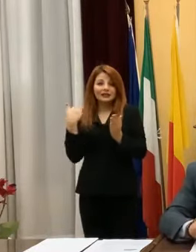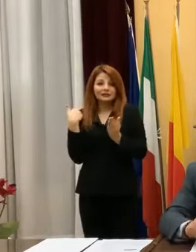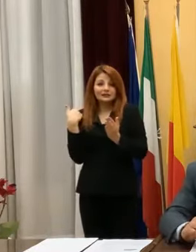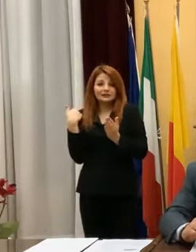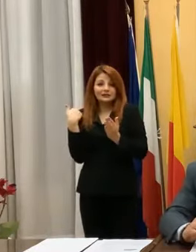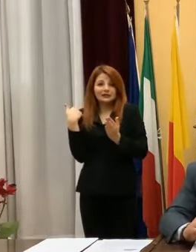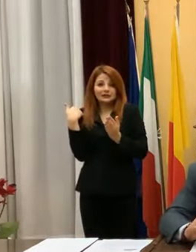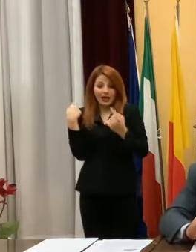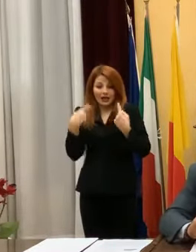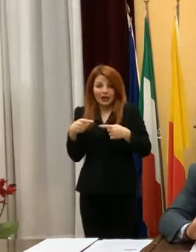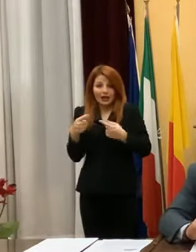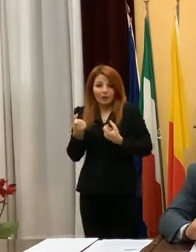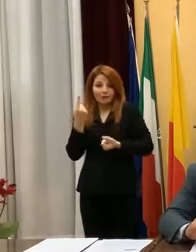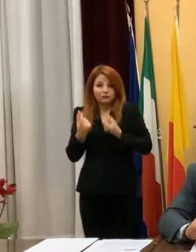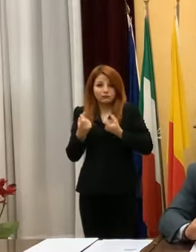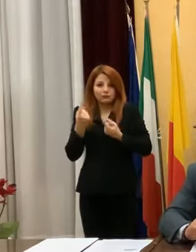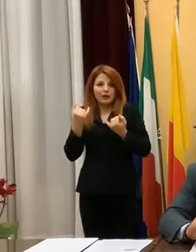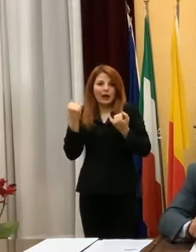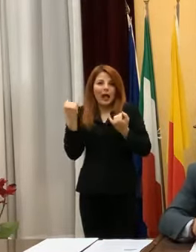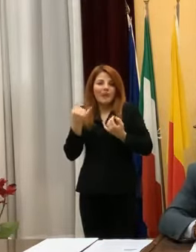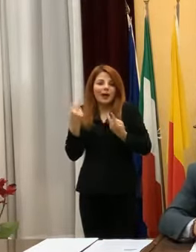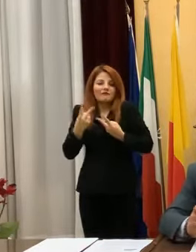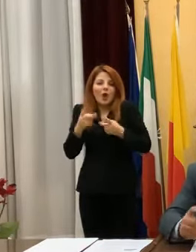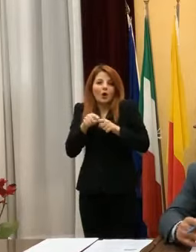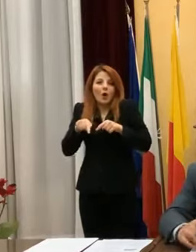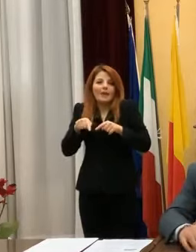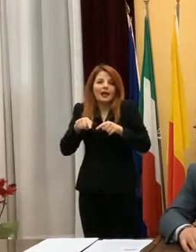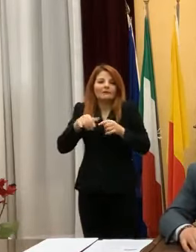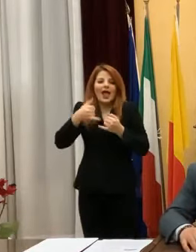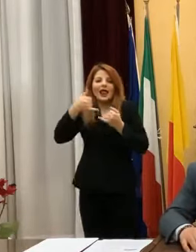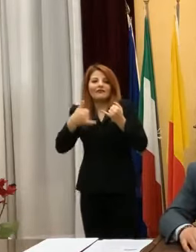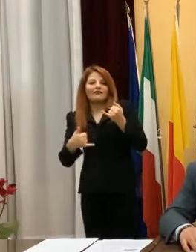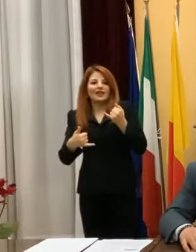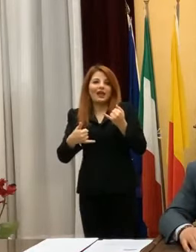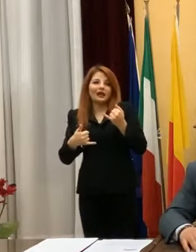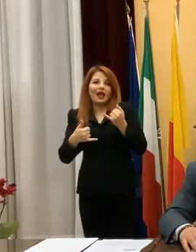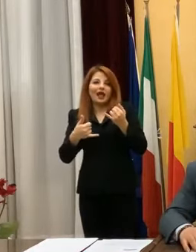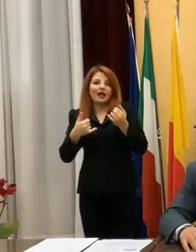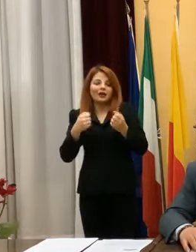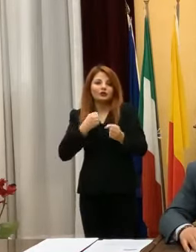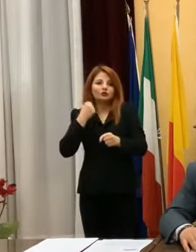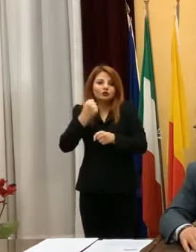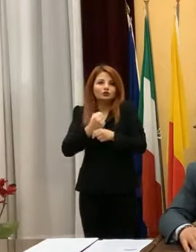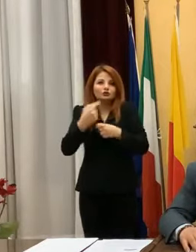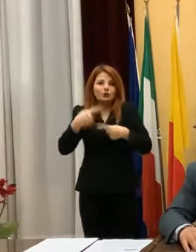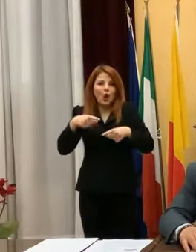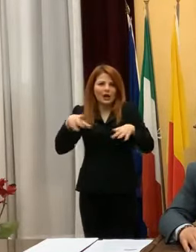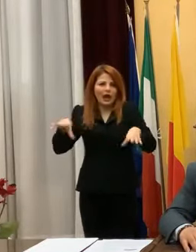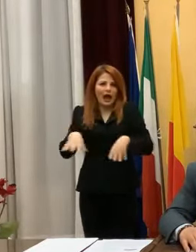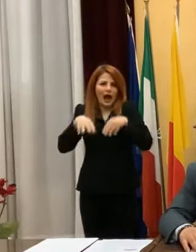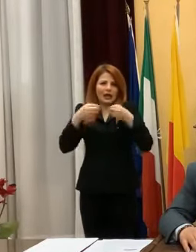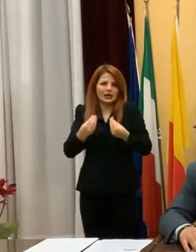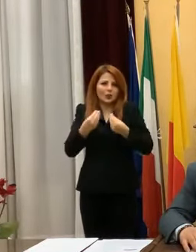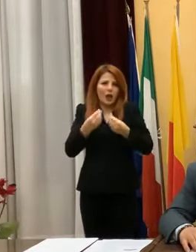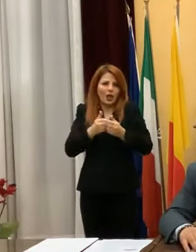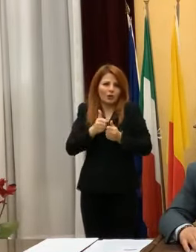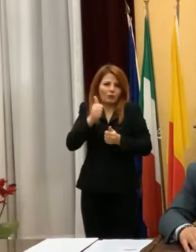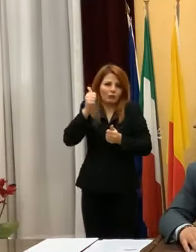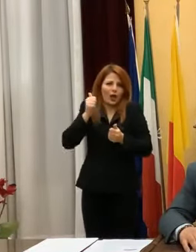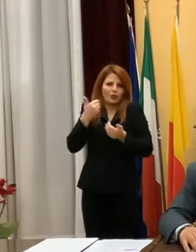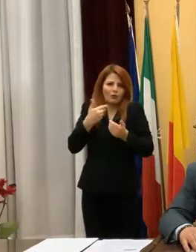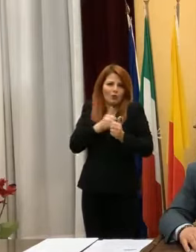l'epilogo di una storia più lunga che ci ha visto fondamentalmente impegnati per